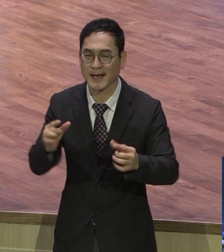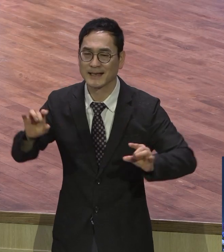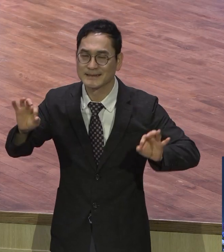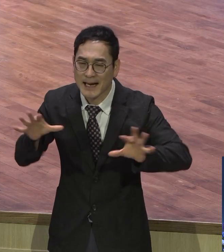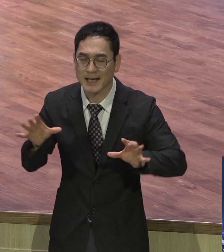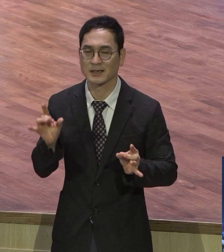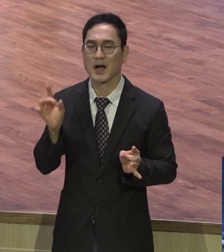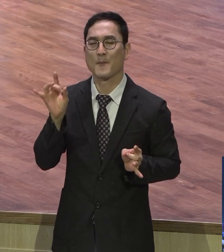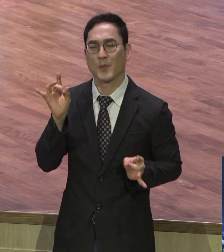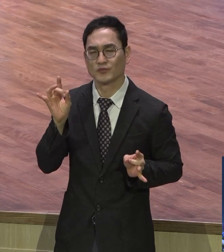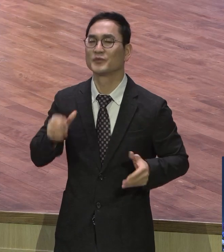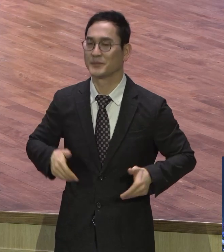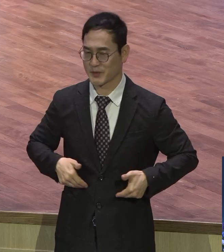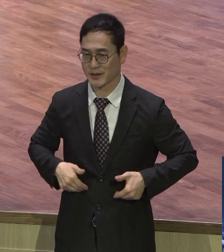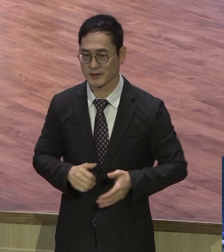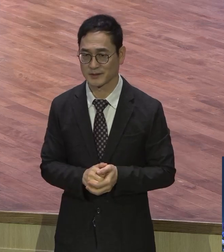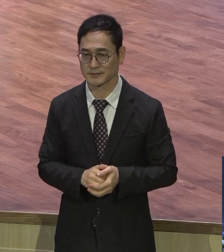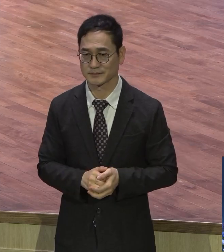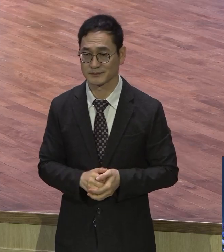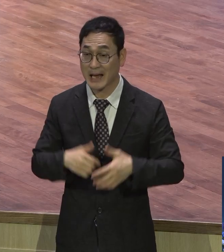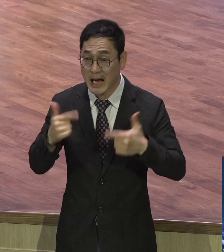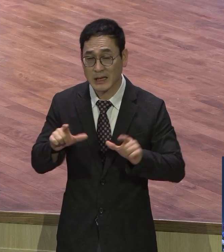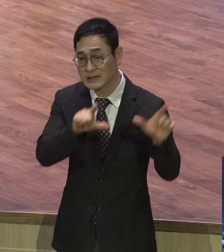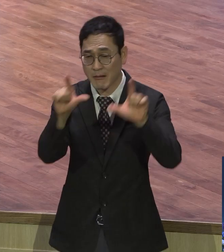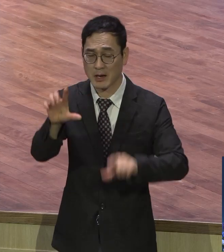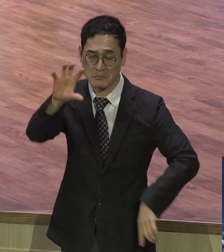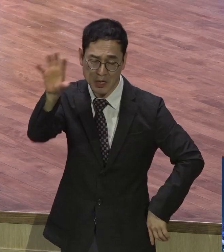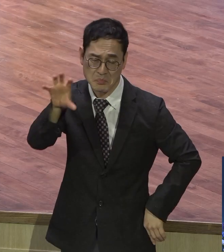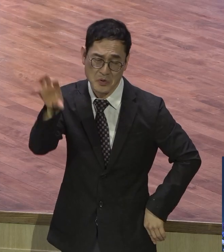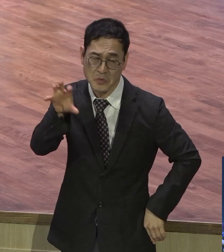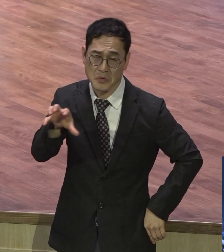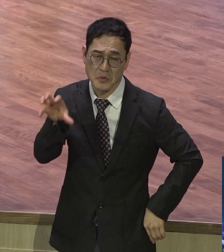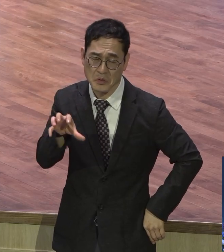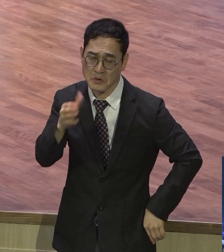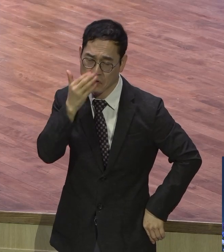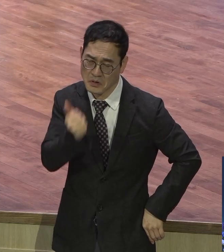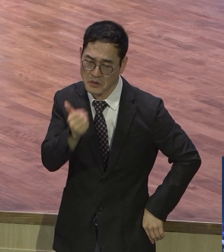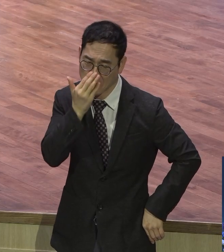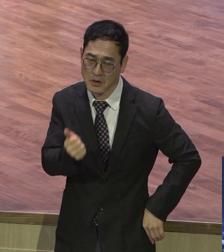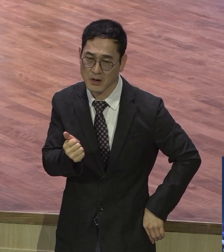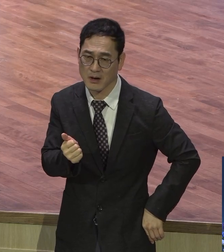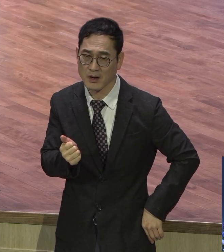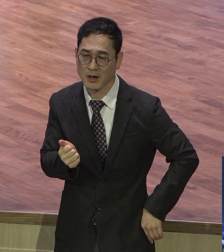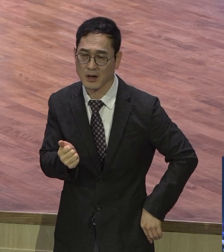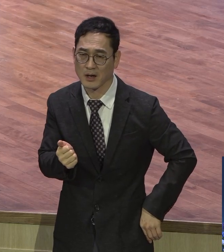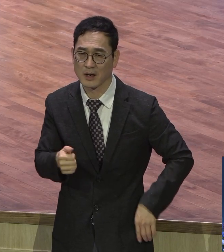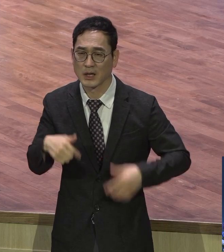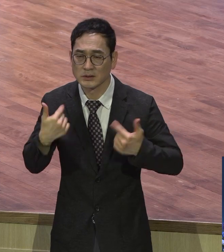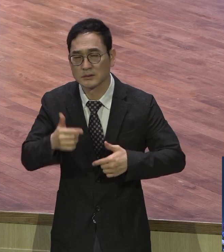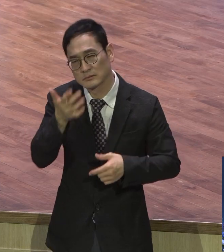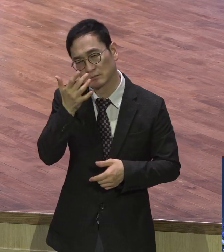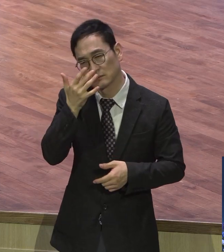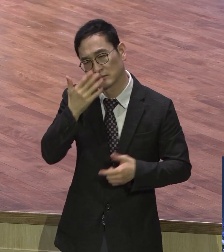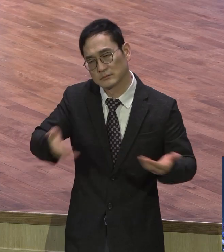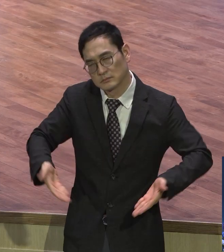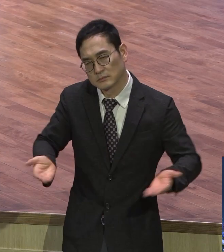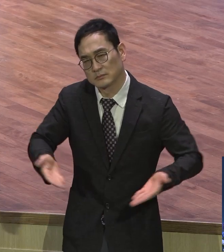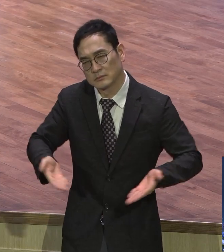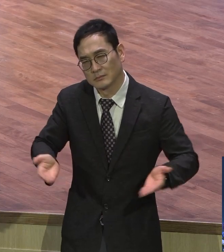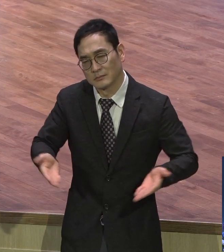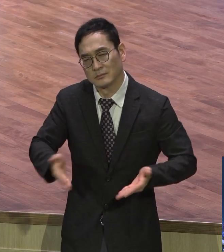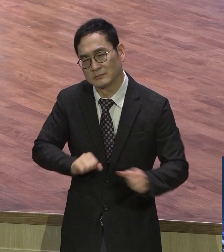다람쥐 체박이 돌듯이 반복되는 그러한 생활 속에서 자칫 형식화, 무감각화